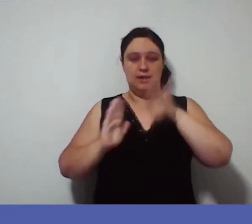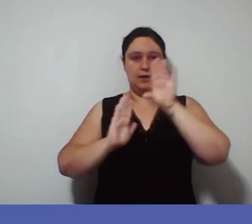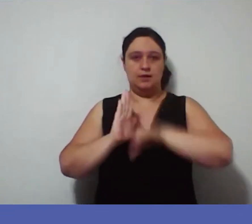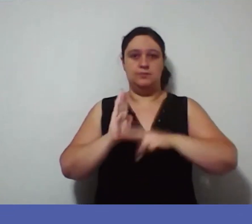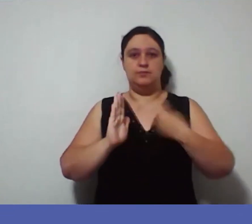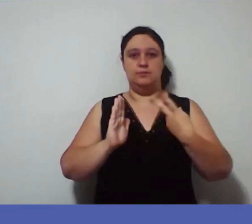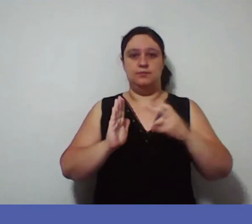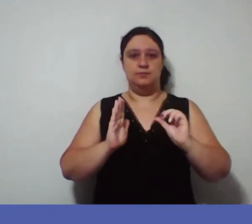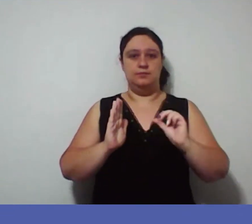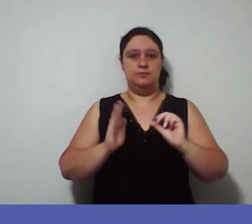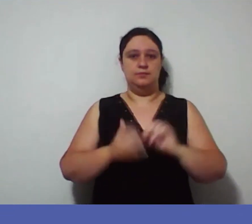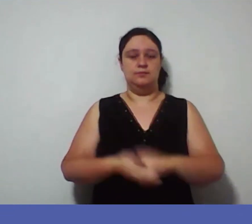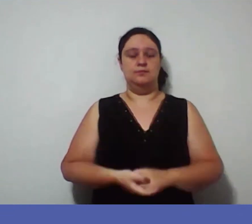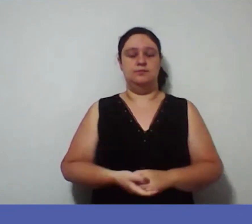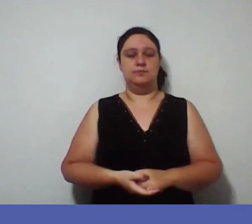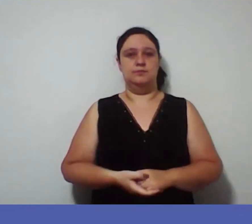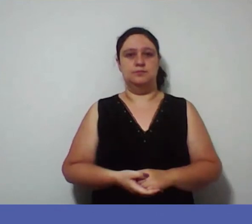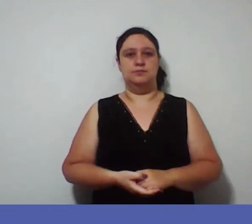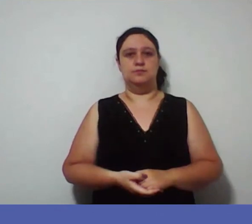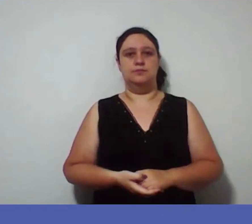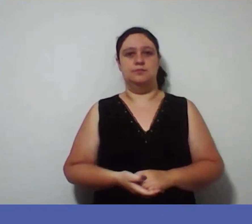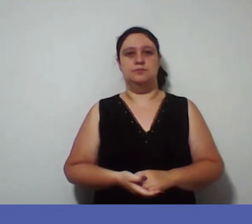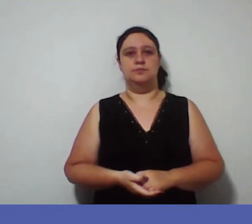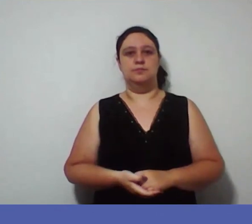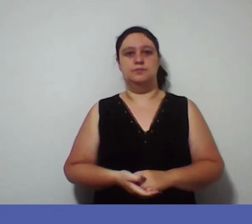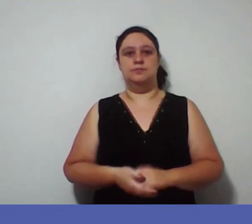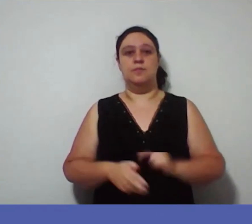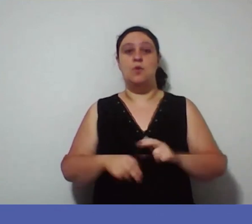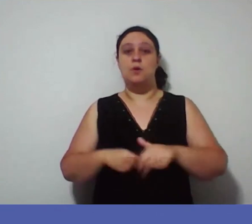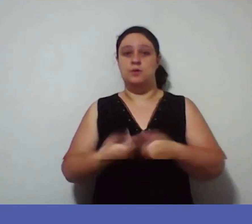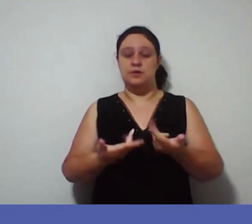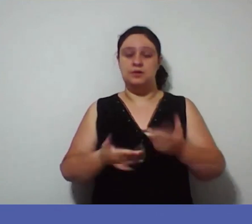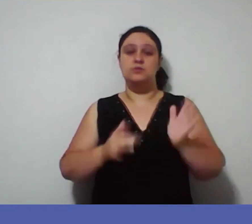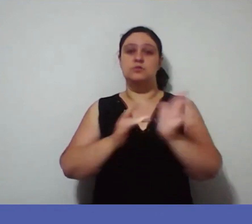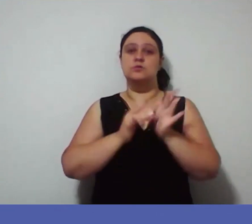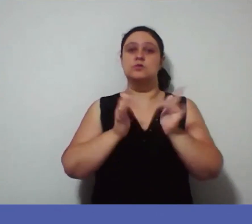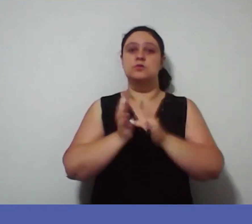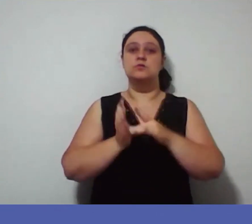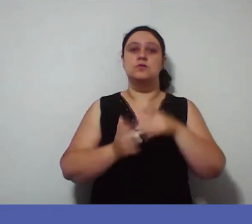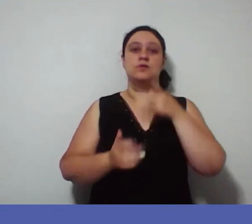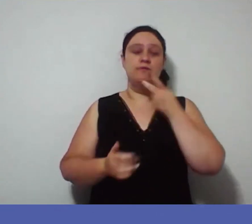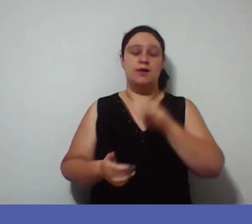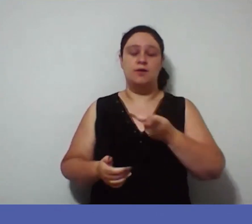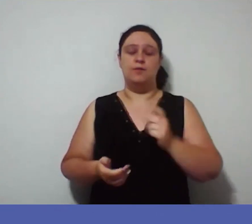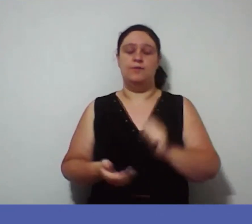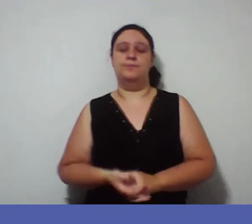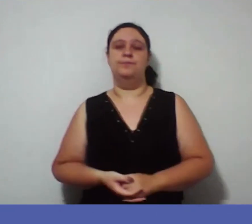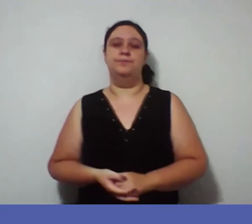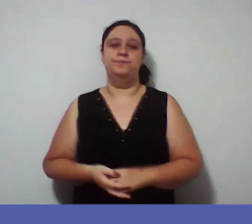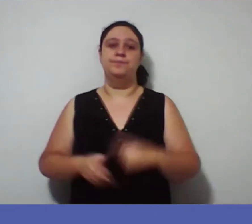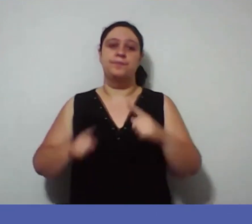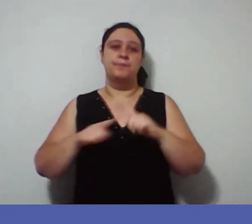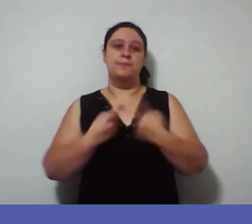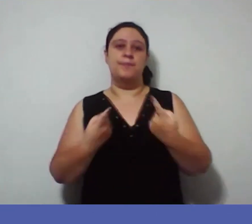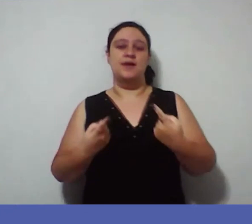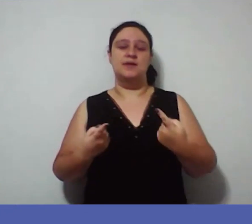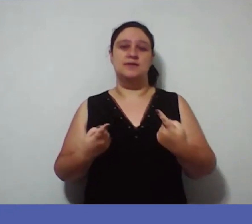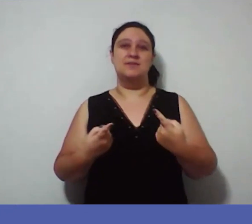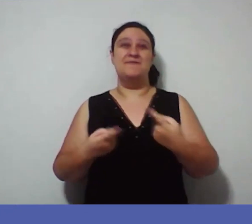Por isso, quando Jesus falou, porém, muitos serão primeiros,